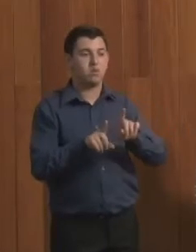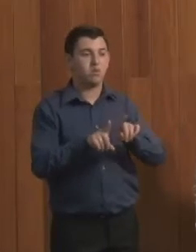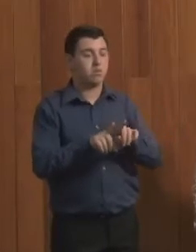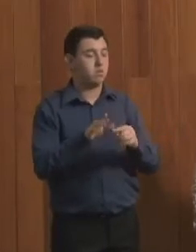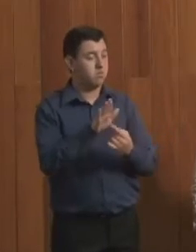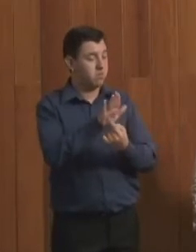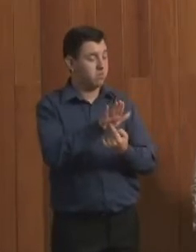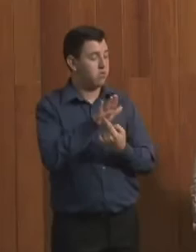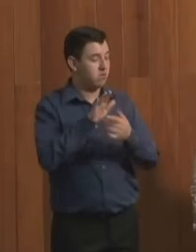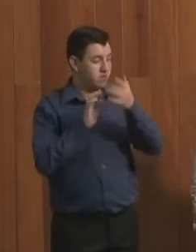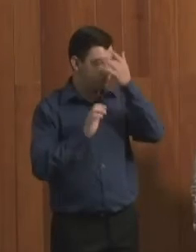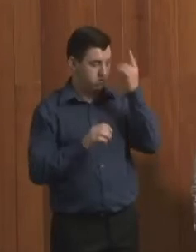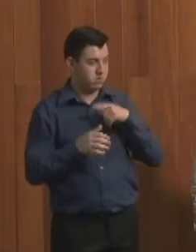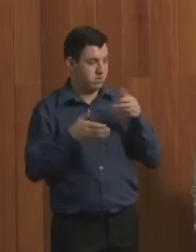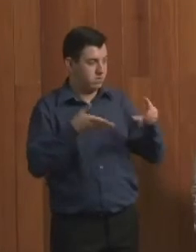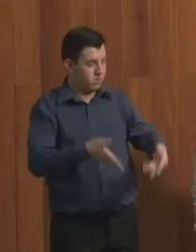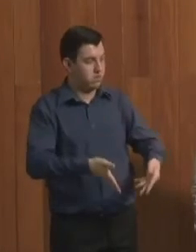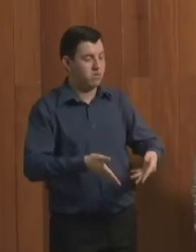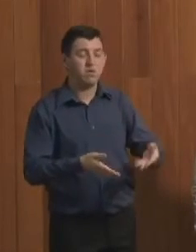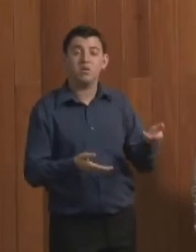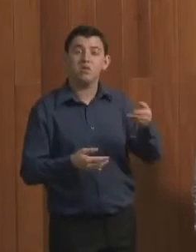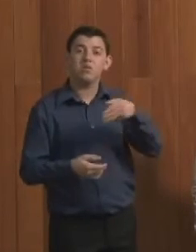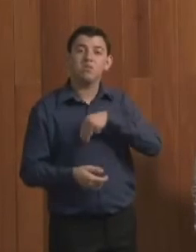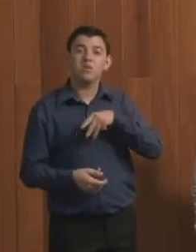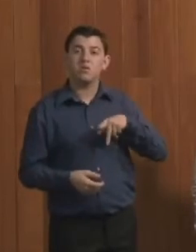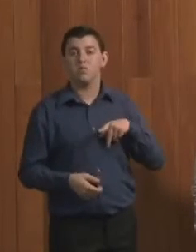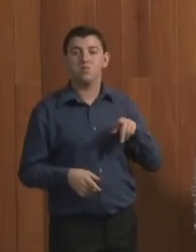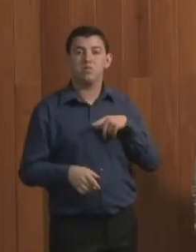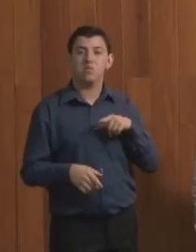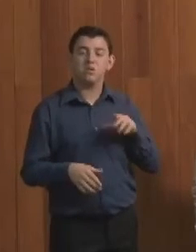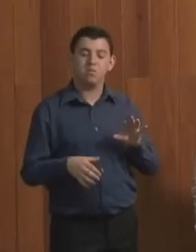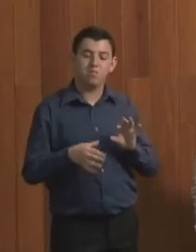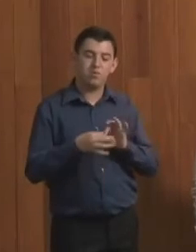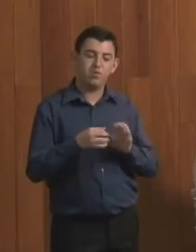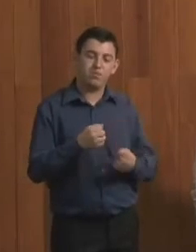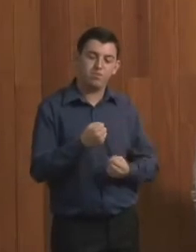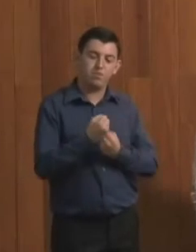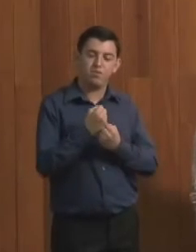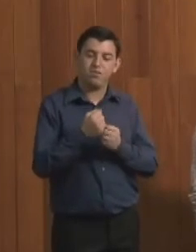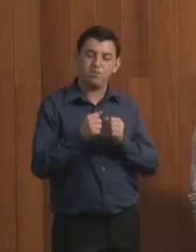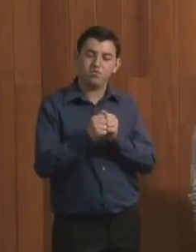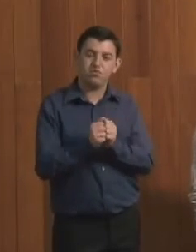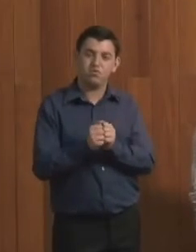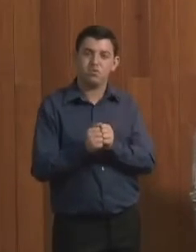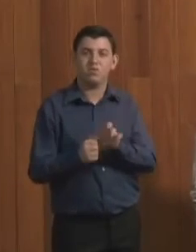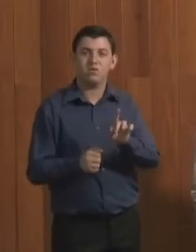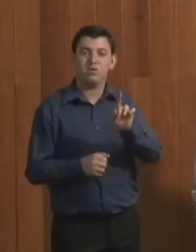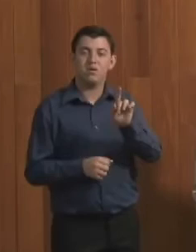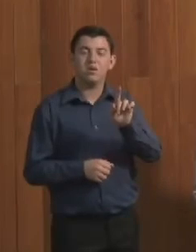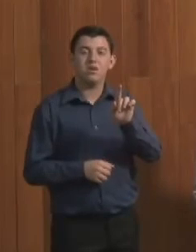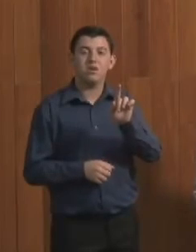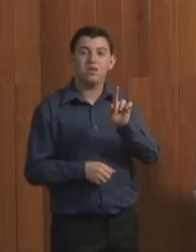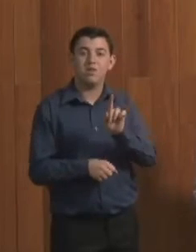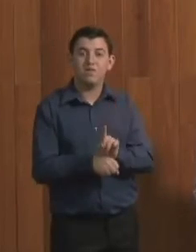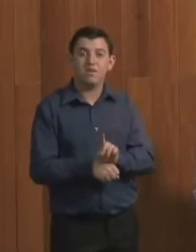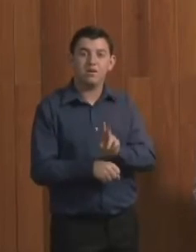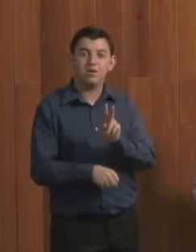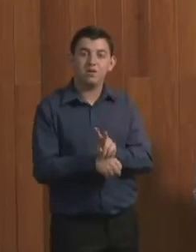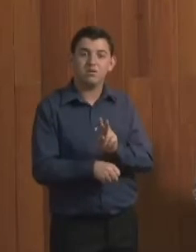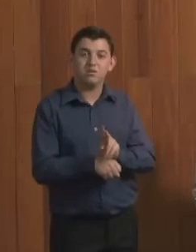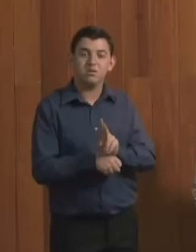os membros do Ministério Público articulem com eles as ações em prol da defesa dos direitos fundamentais.